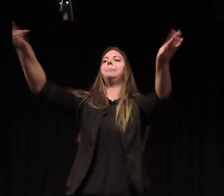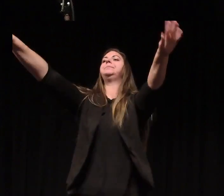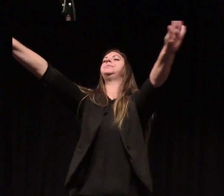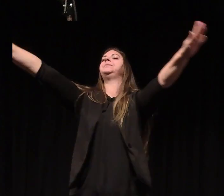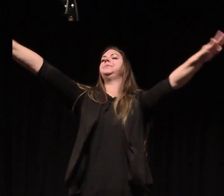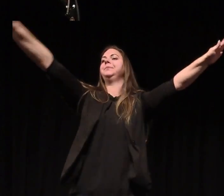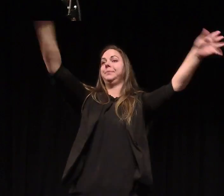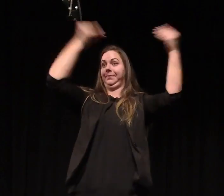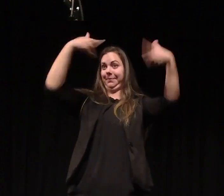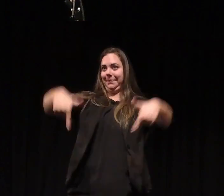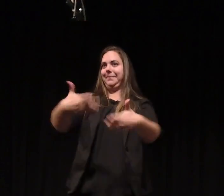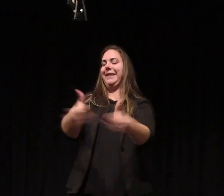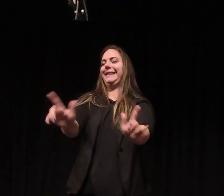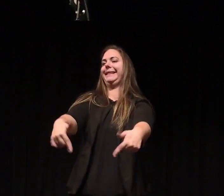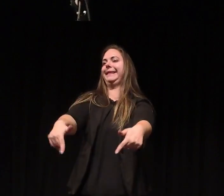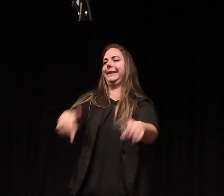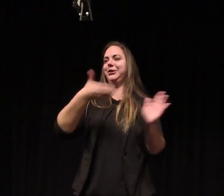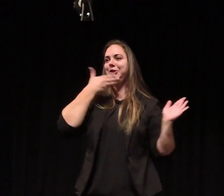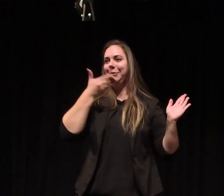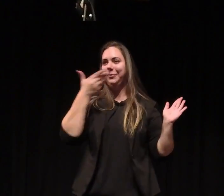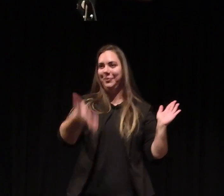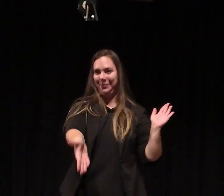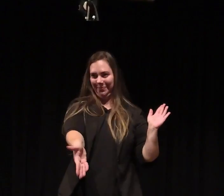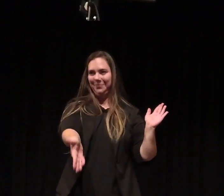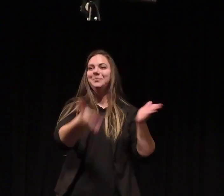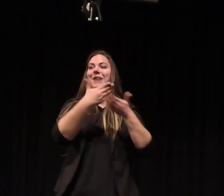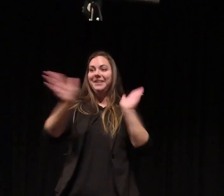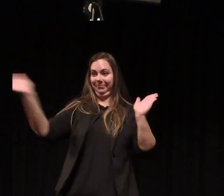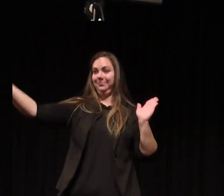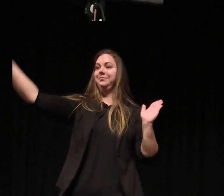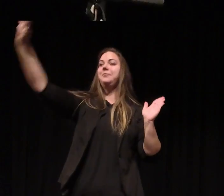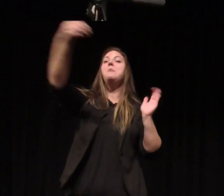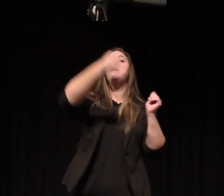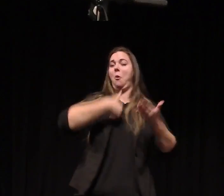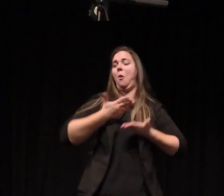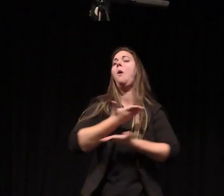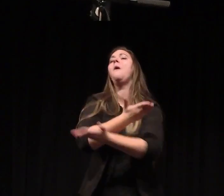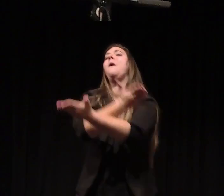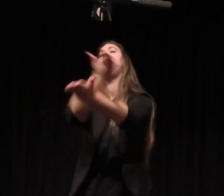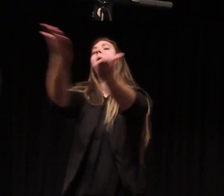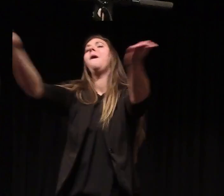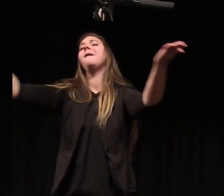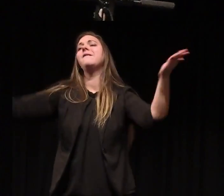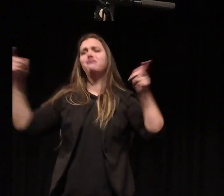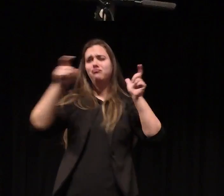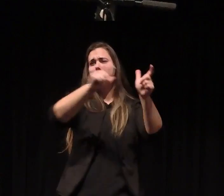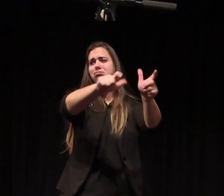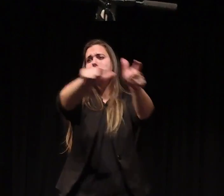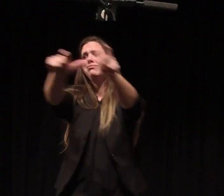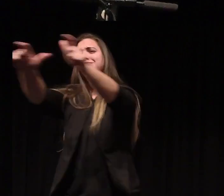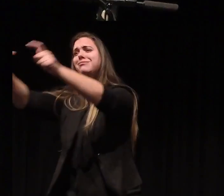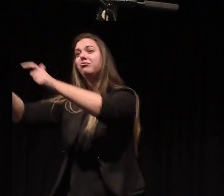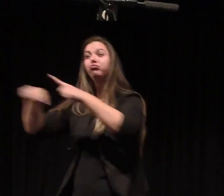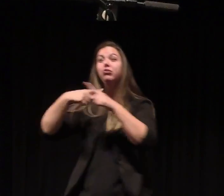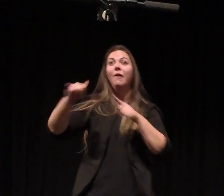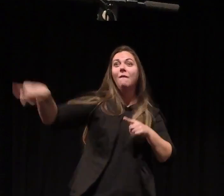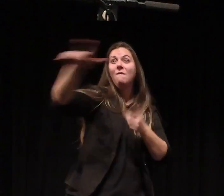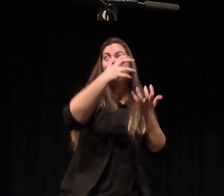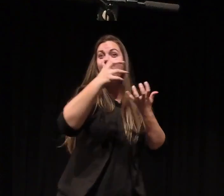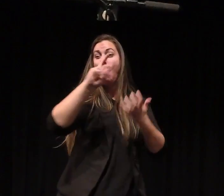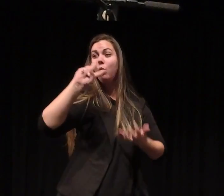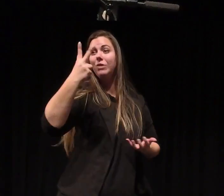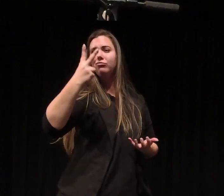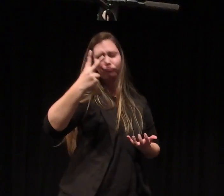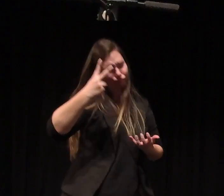un gros bol à tout le monde, même un deuxième bol à tout le monde. Puis c'était tellement bon que les